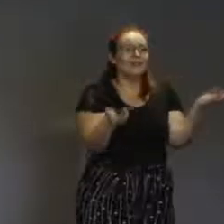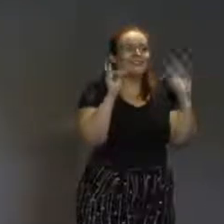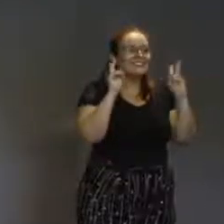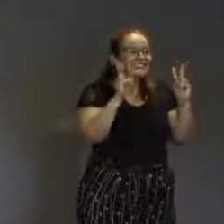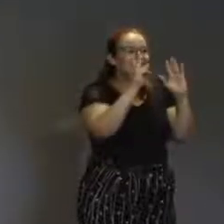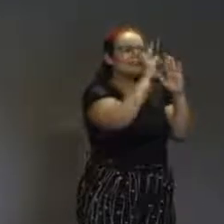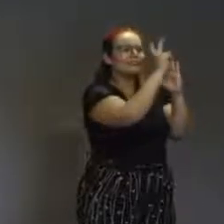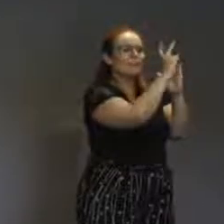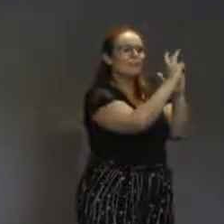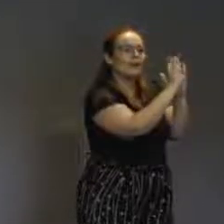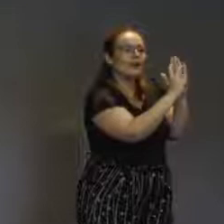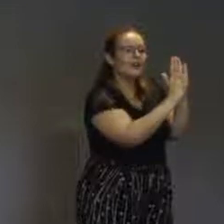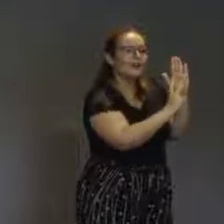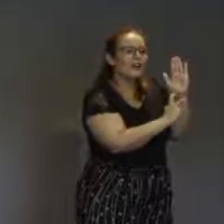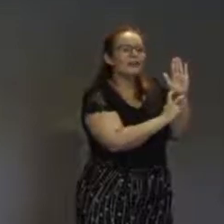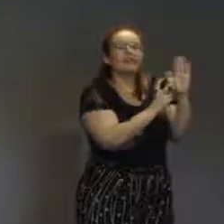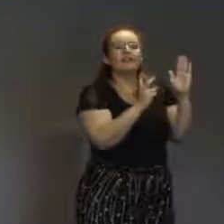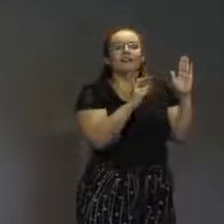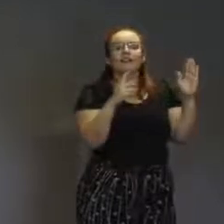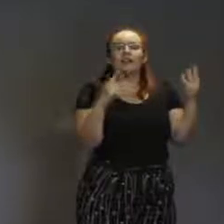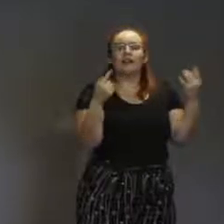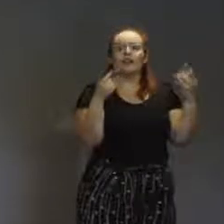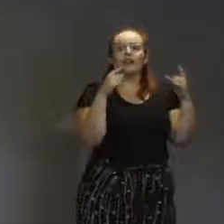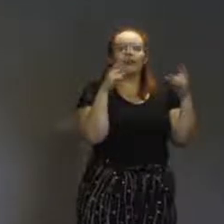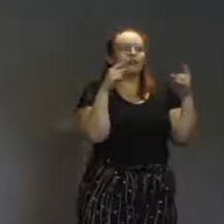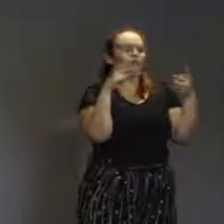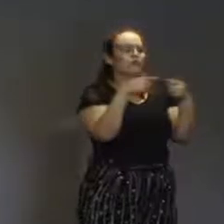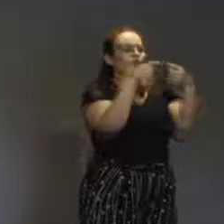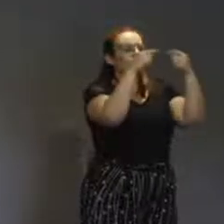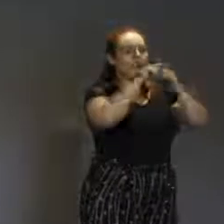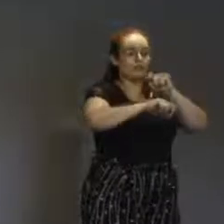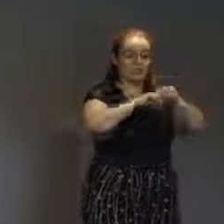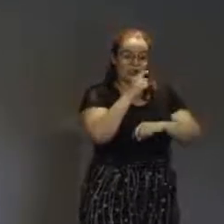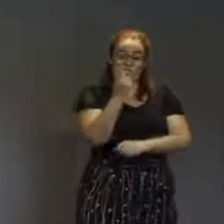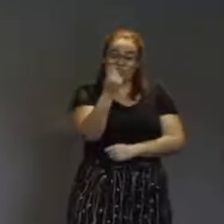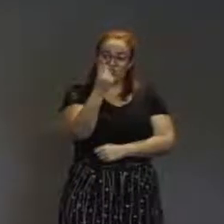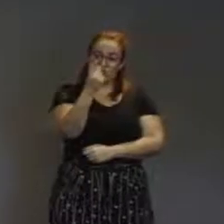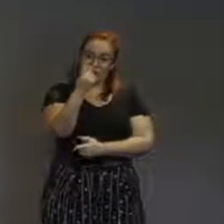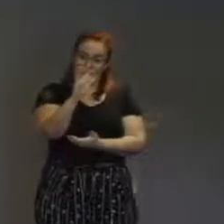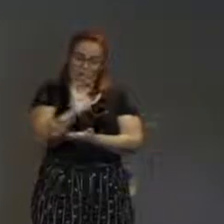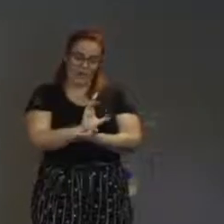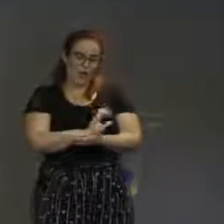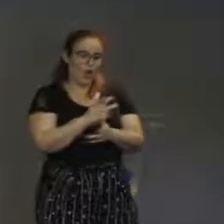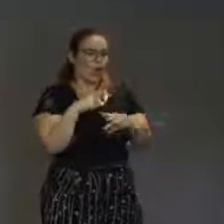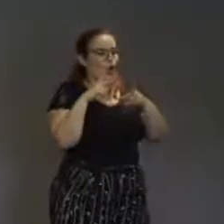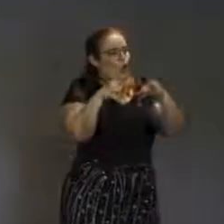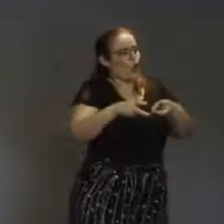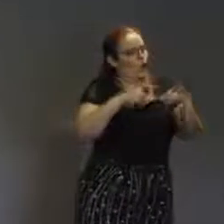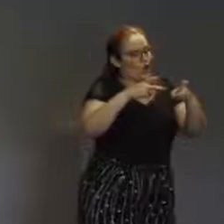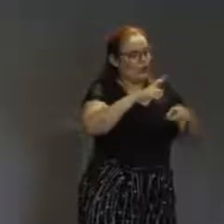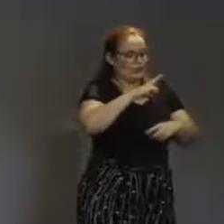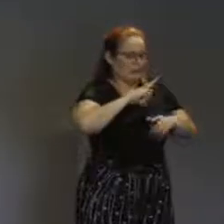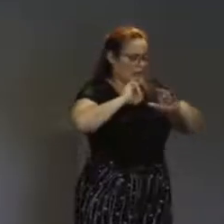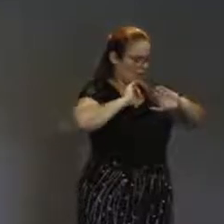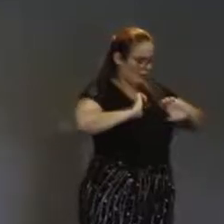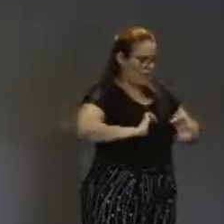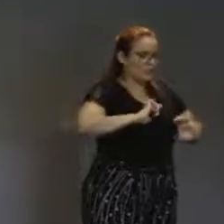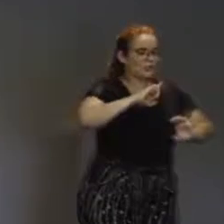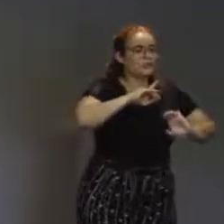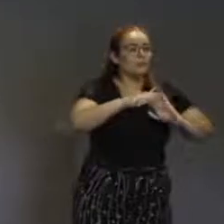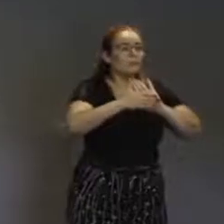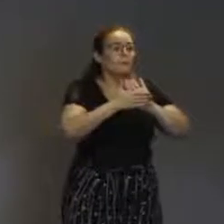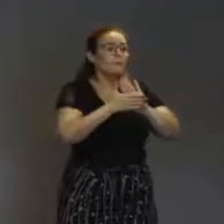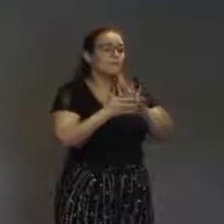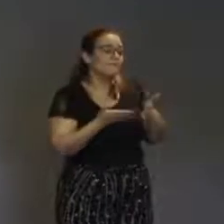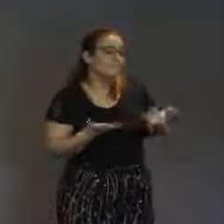da gente conciliar o que é ganhar dinheiro, fazer lucro, que é o objetivo da sociedade, ter uma ética, uma proposta, enfim, e,